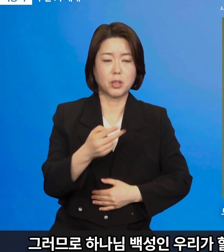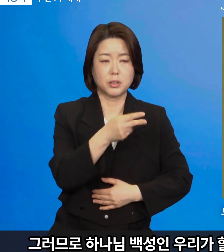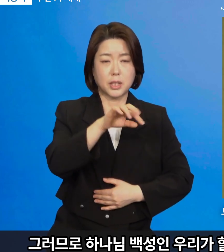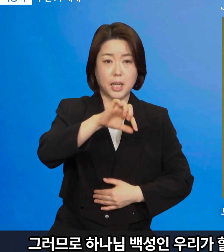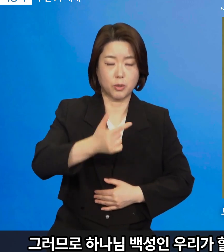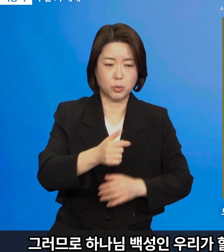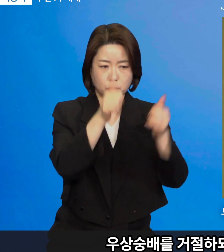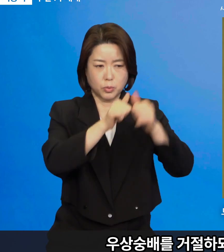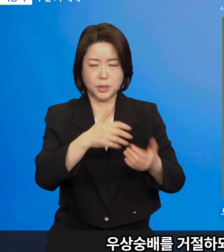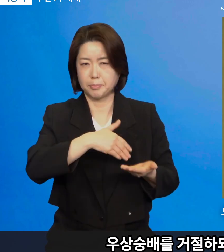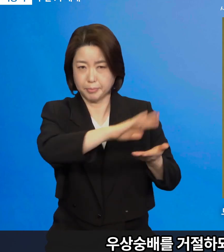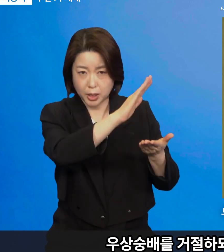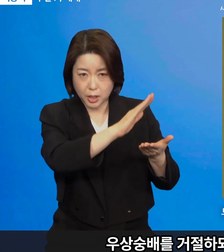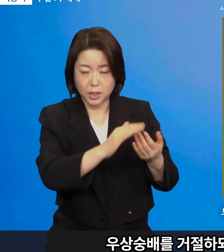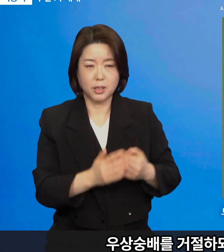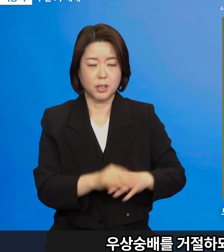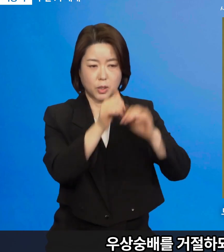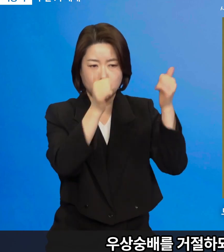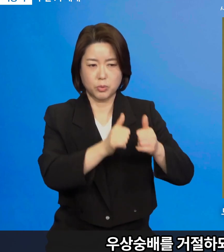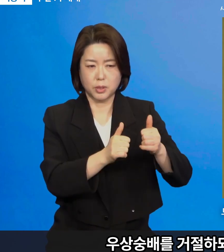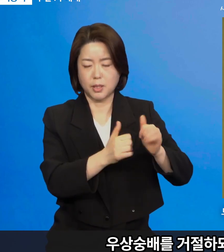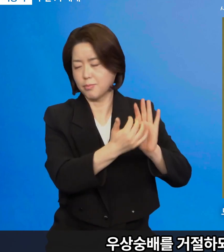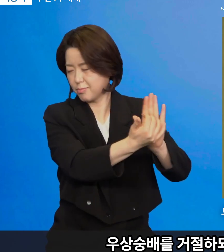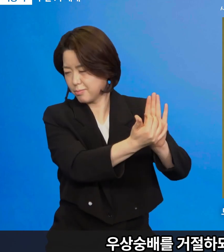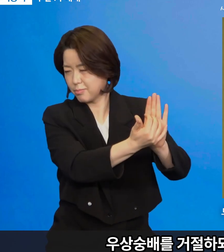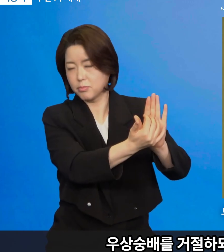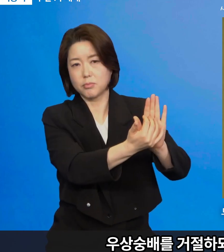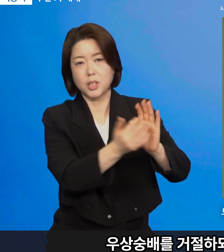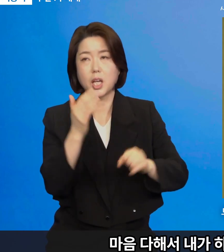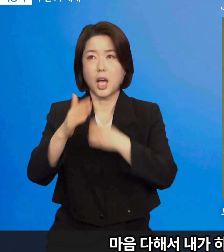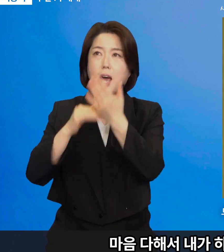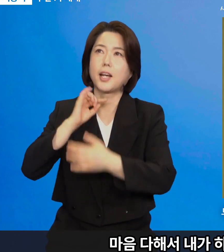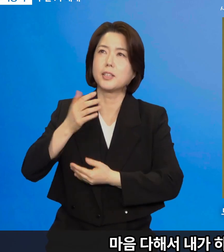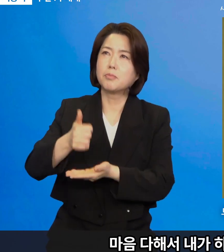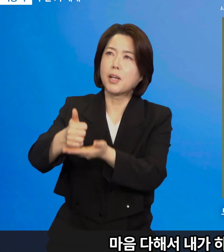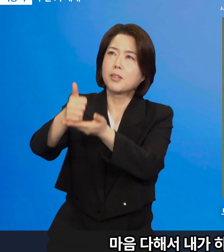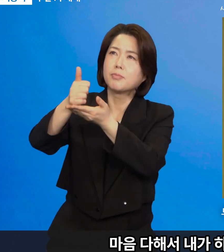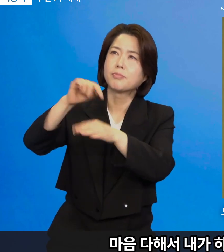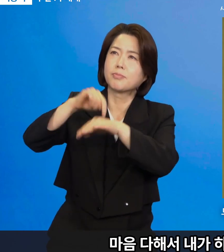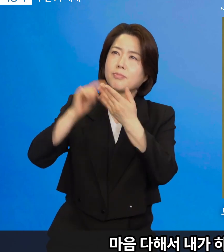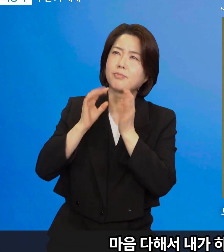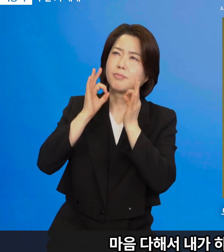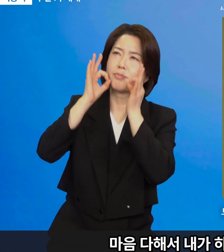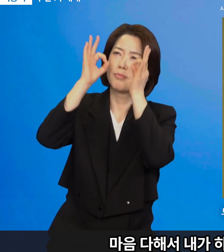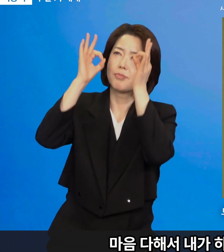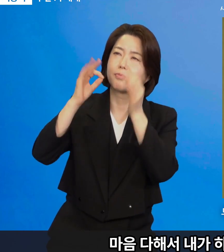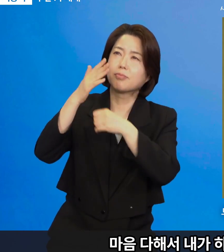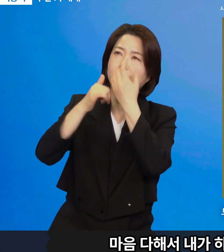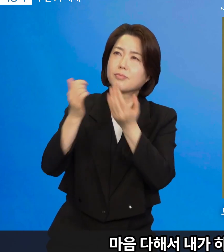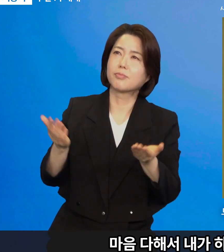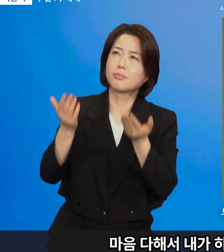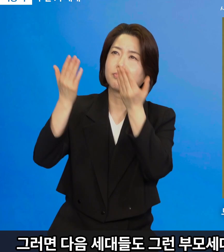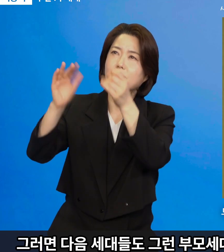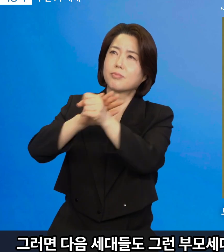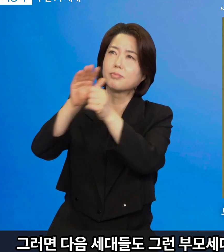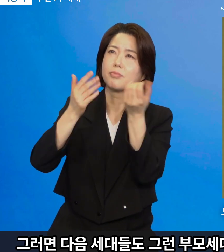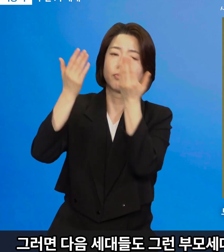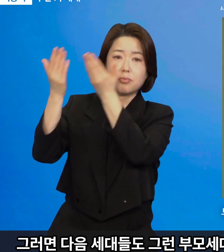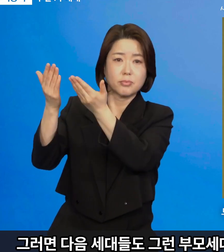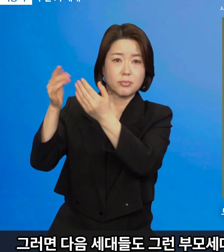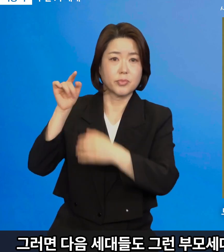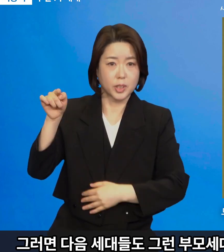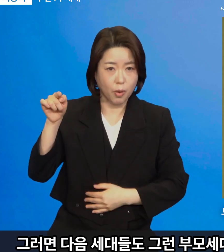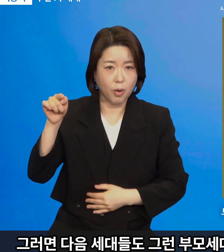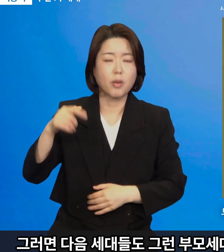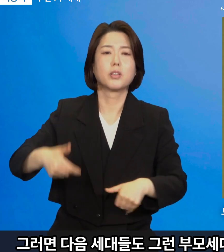아니라 우상 숭배를 거절하되 하나님만을 섬기며 마음 다해서 내가 하나님을 사랑하는 것, 그러면